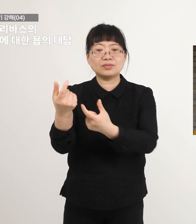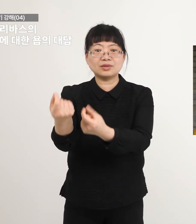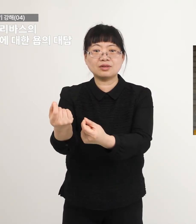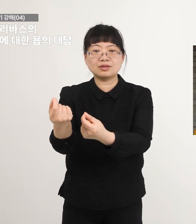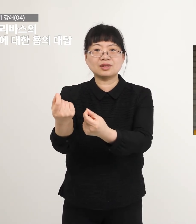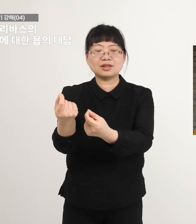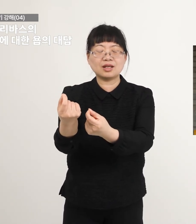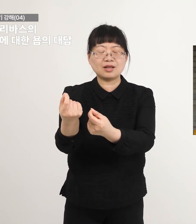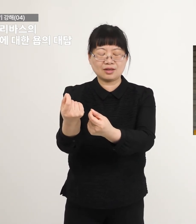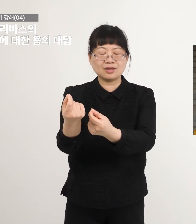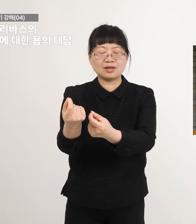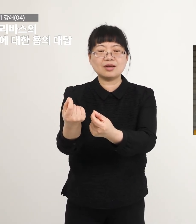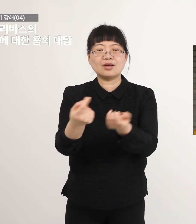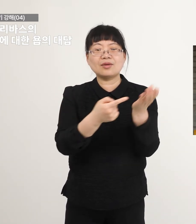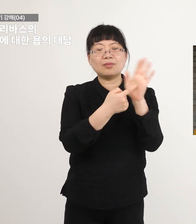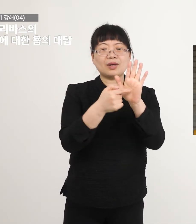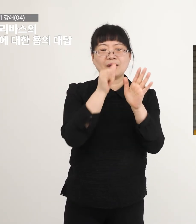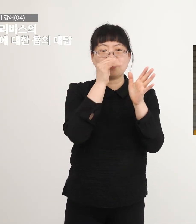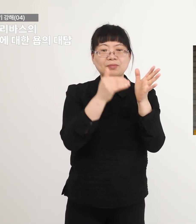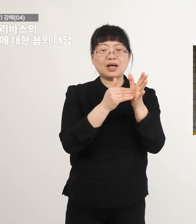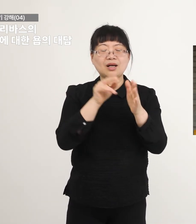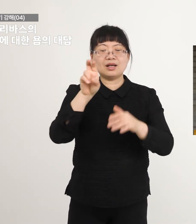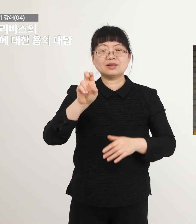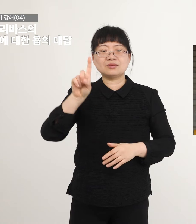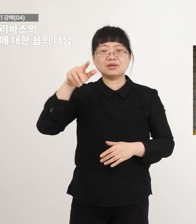식으로 퍼냅니다. 자, 21절로 건너와서